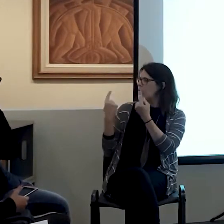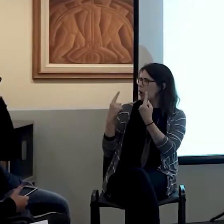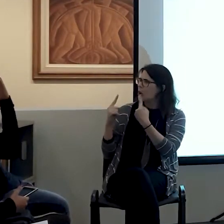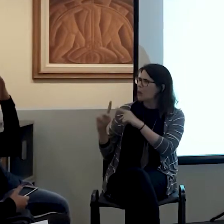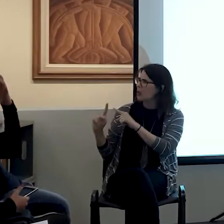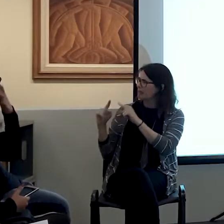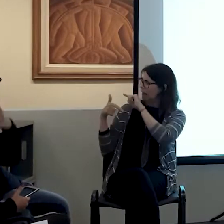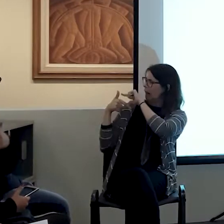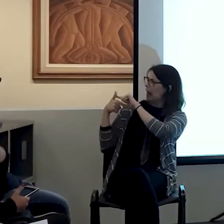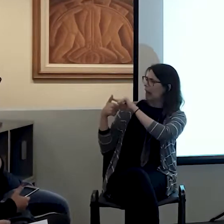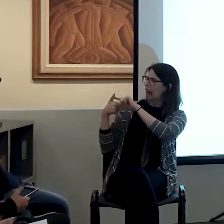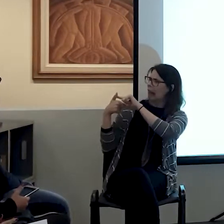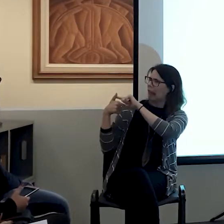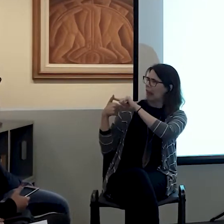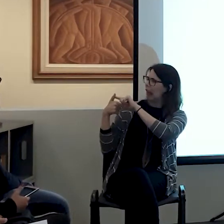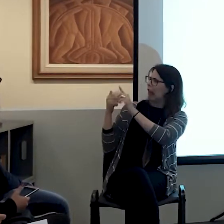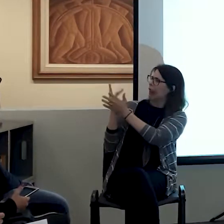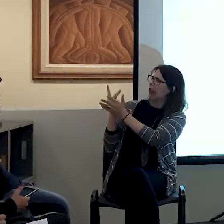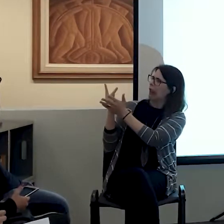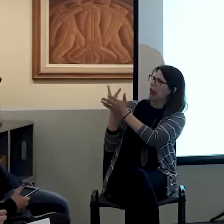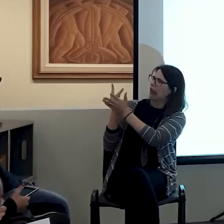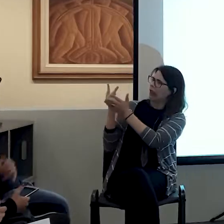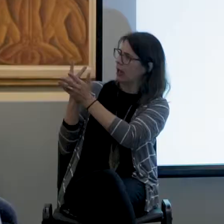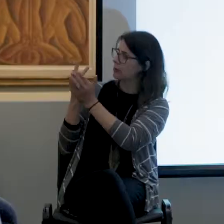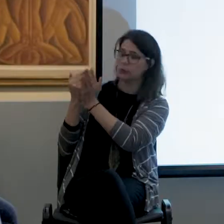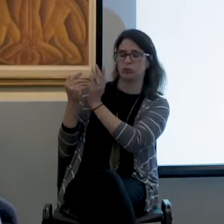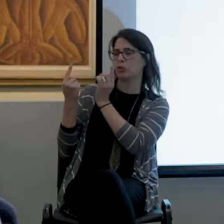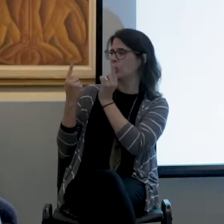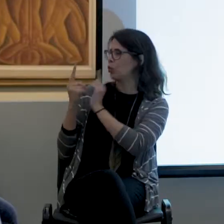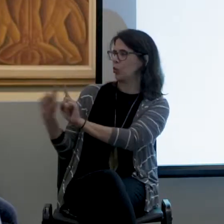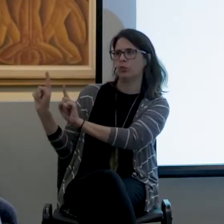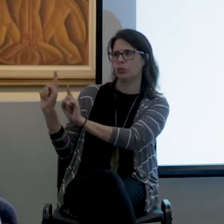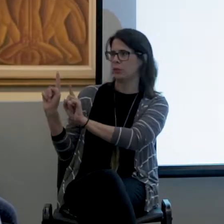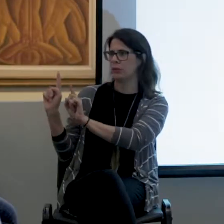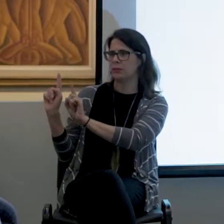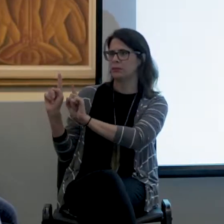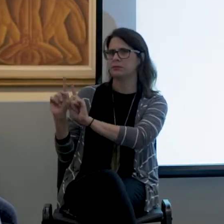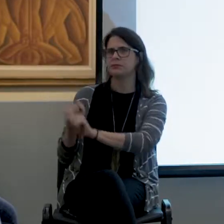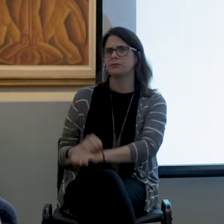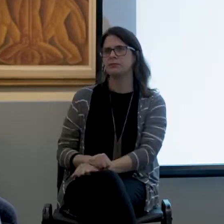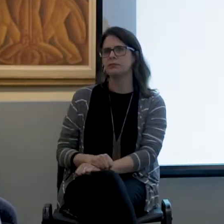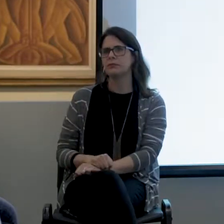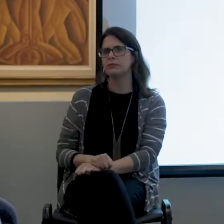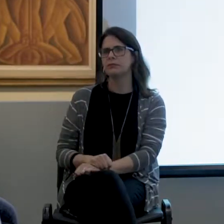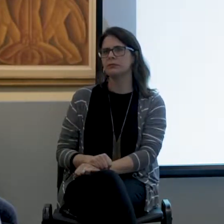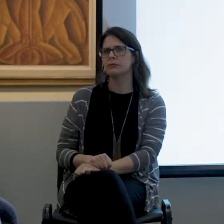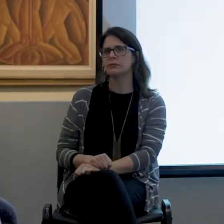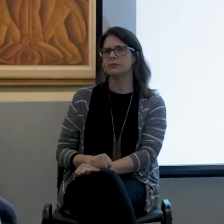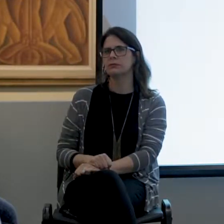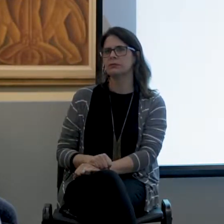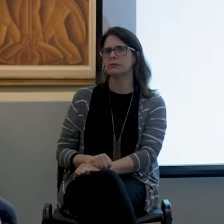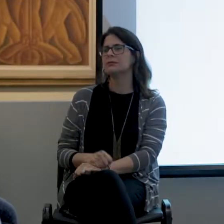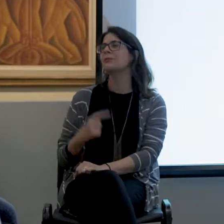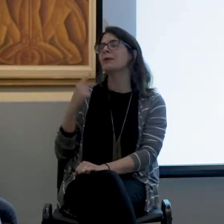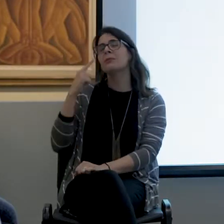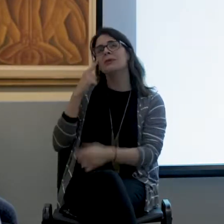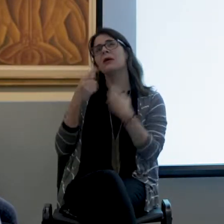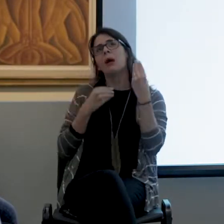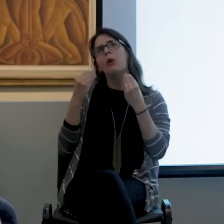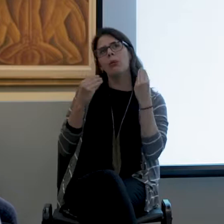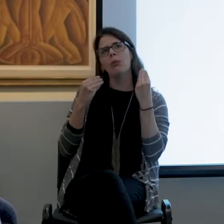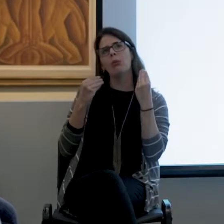da tradição, do imobilismo da tradição, né? Em busca desse